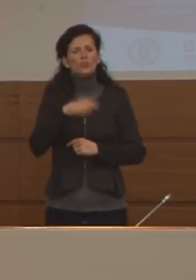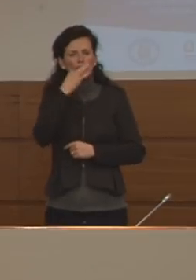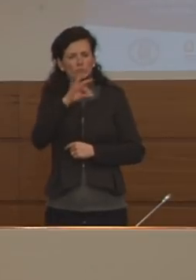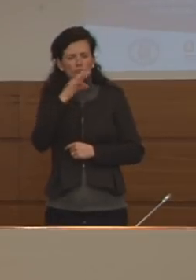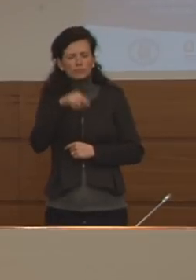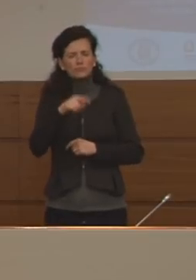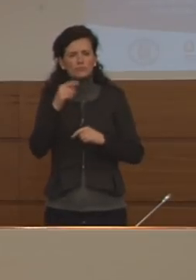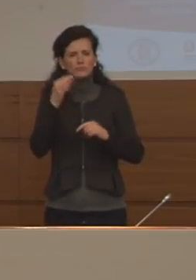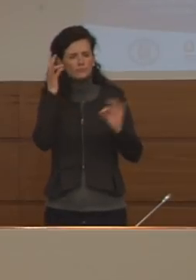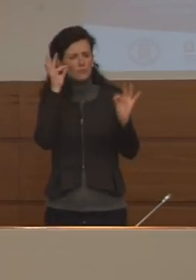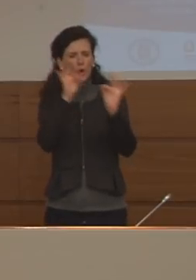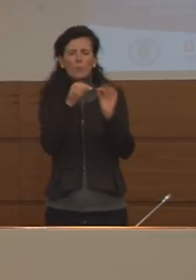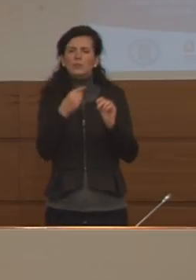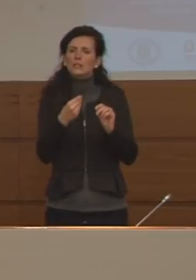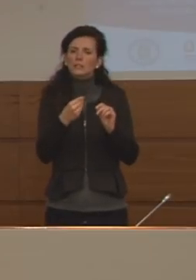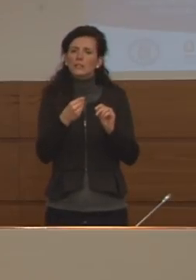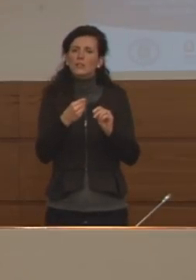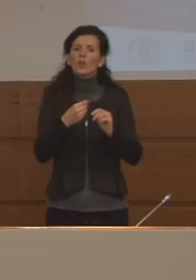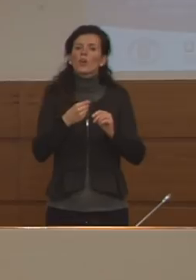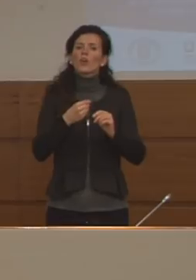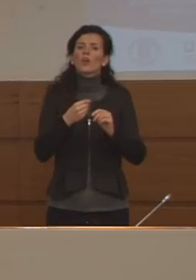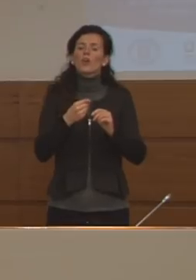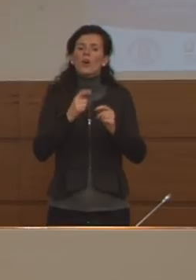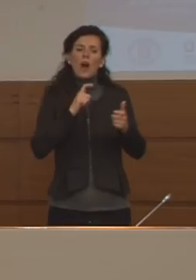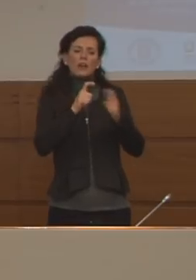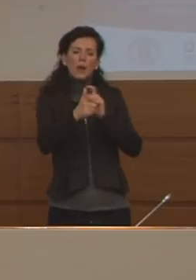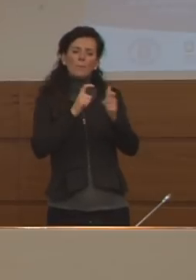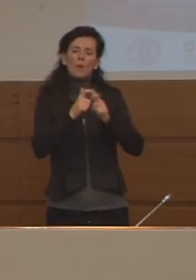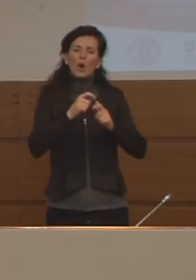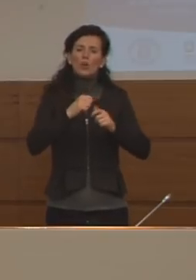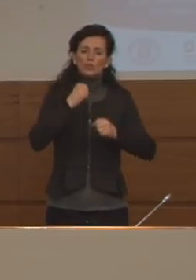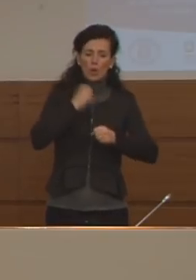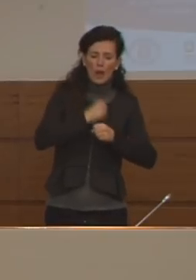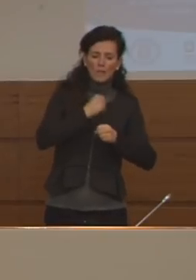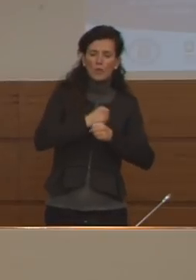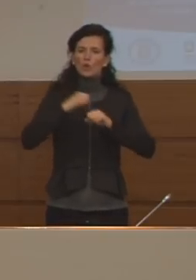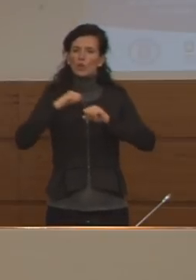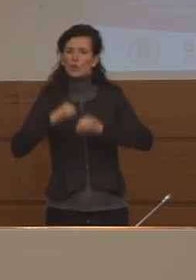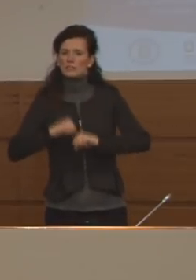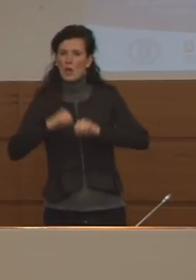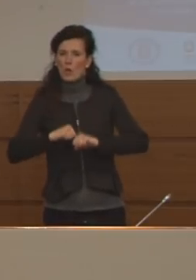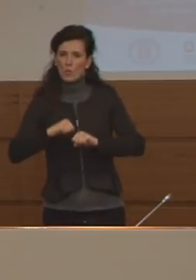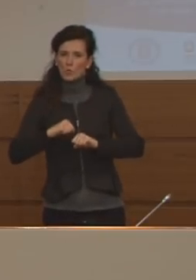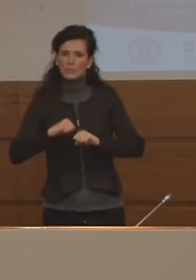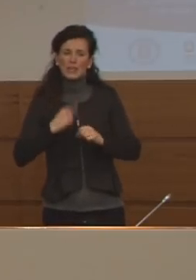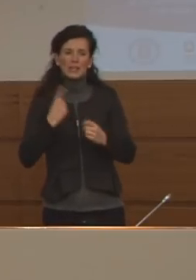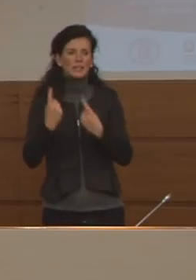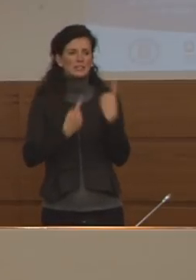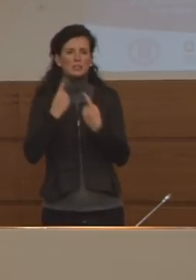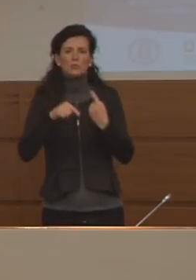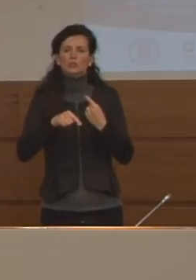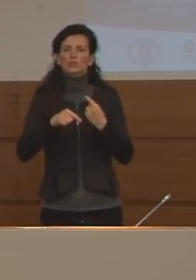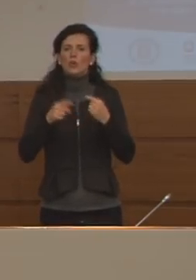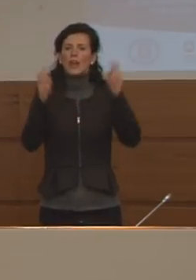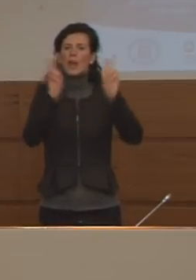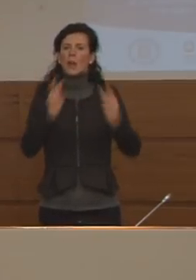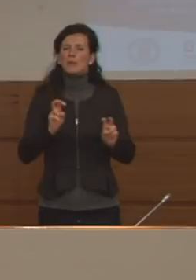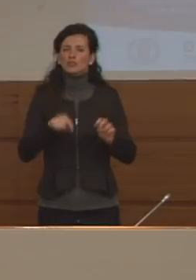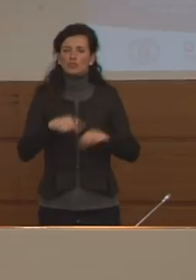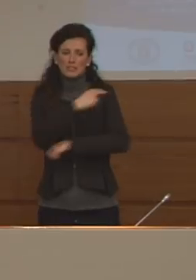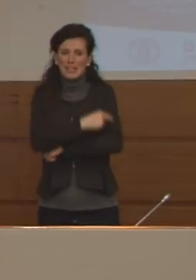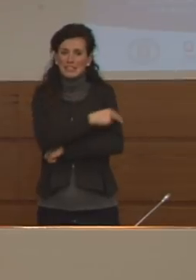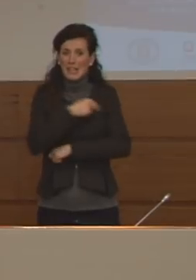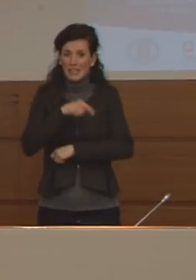del rapporto tra lavoro e salute in questa pandemia e questo emergenza sanitaria